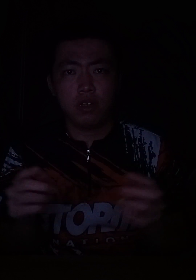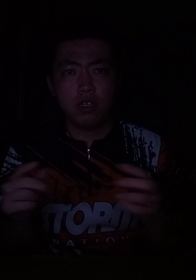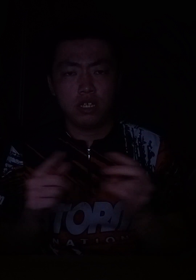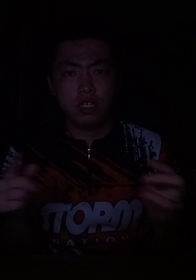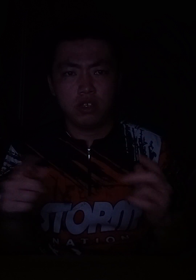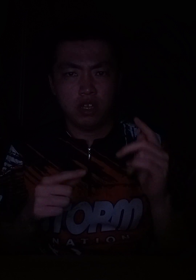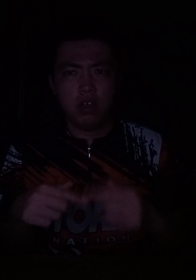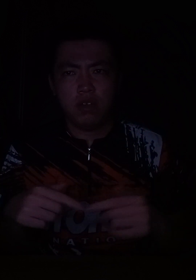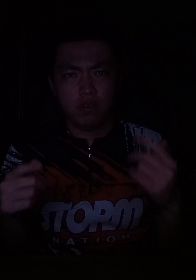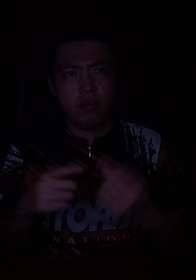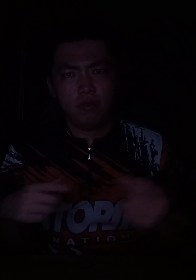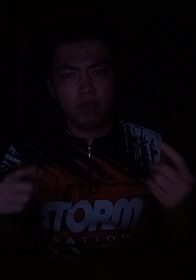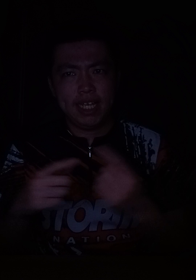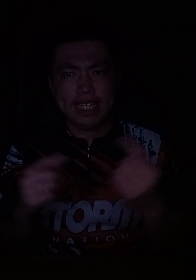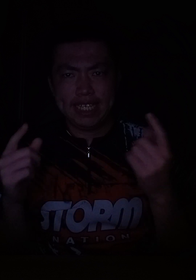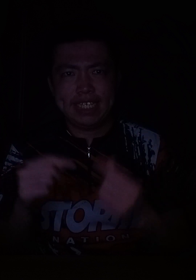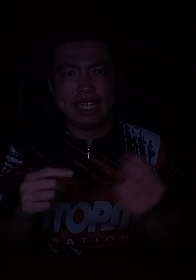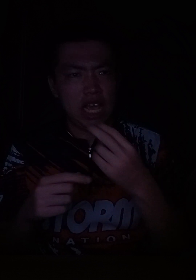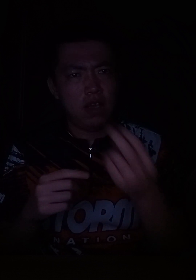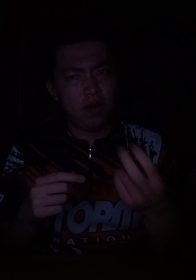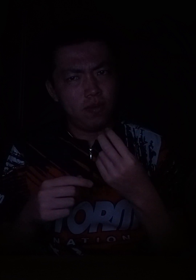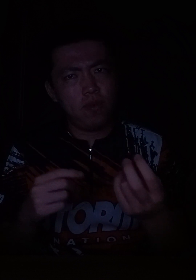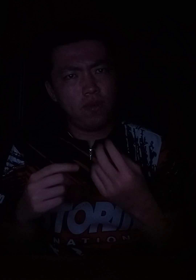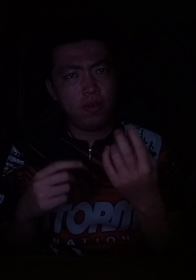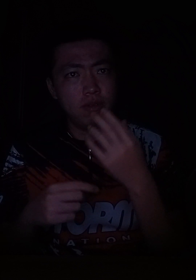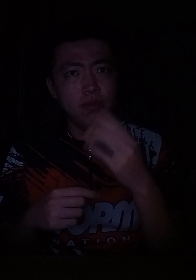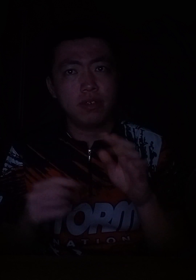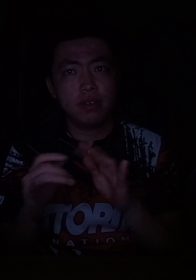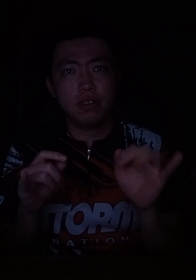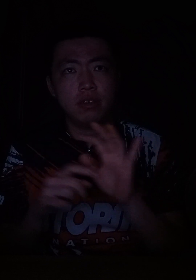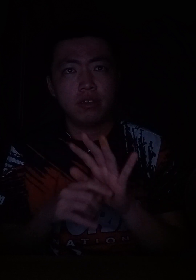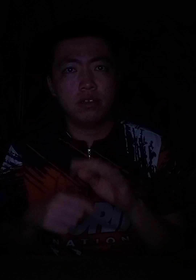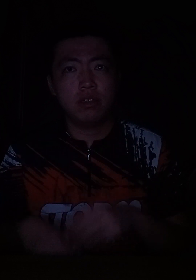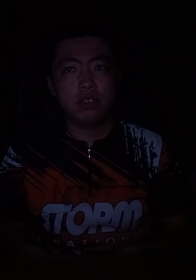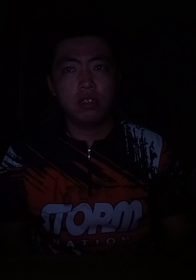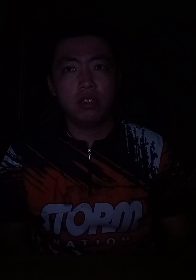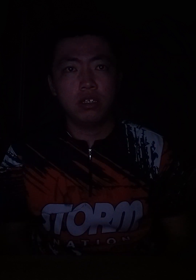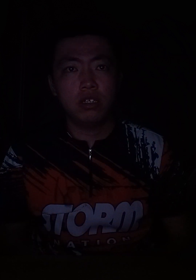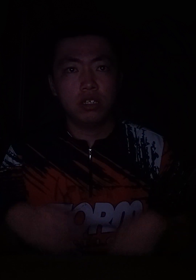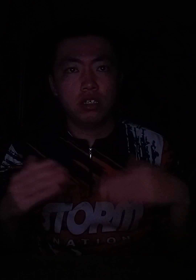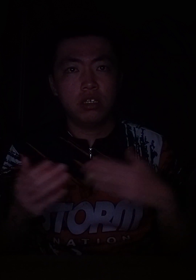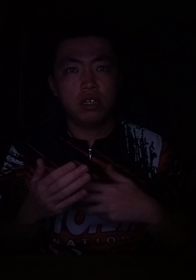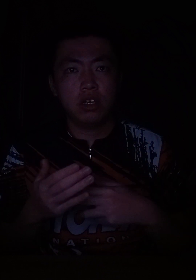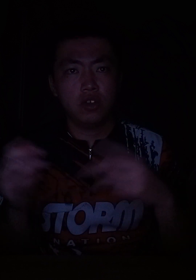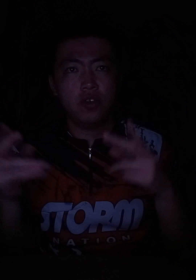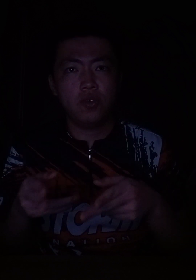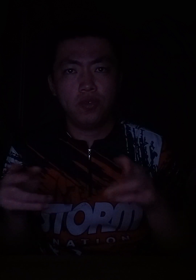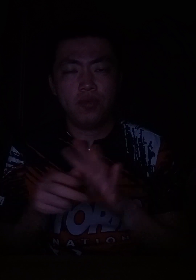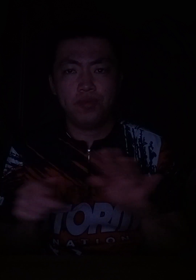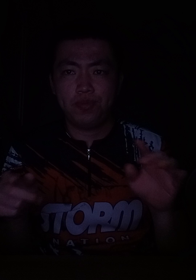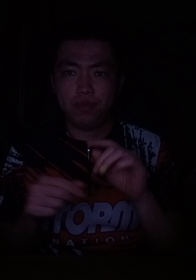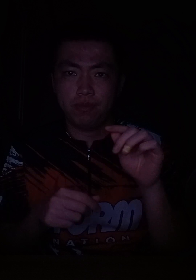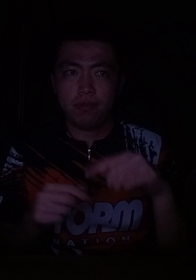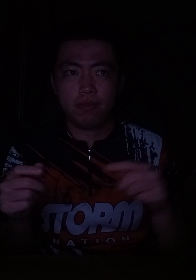정신과 상담을 받으며 관련 약을 처방받아 복용하고 있다고 진술했습니다. 경찰은 A씨에게 특수상해 혐의를 적용해 구속영장을